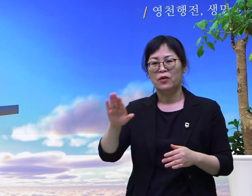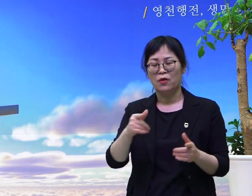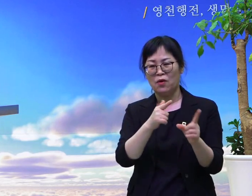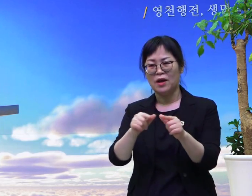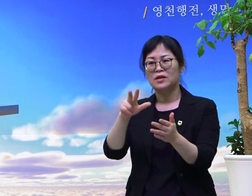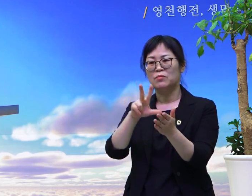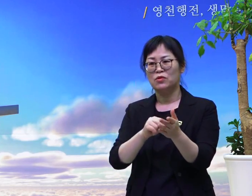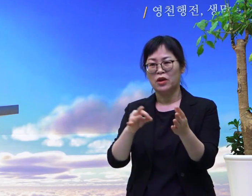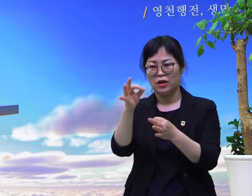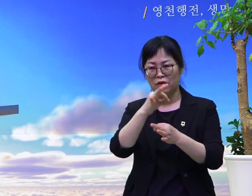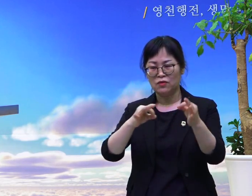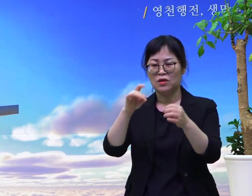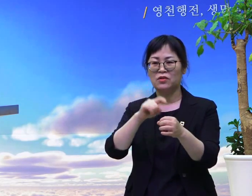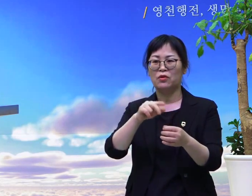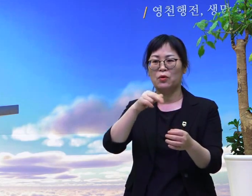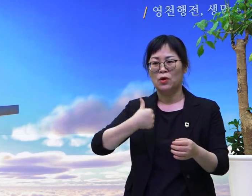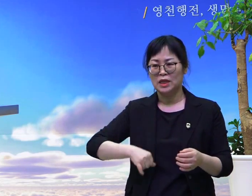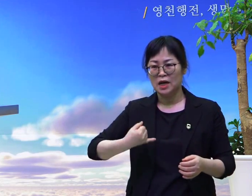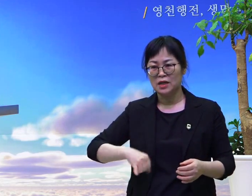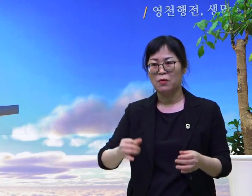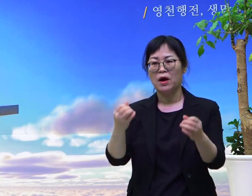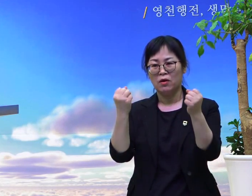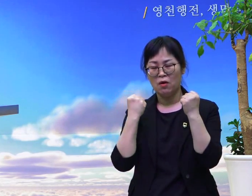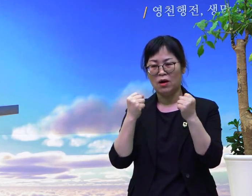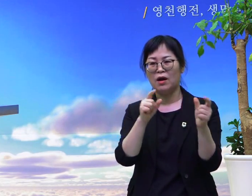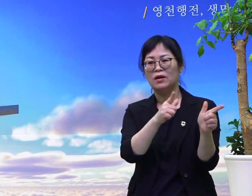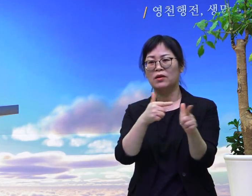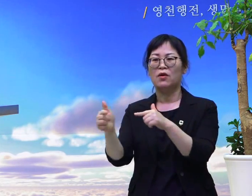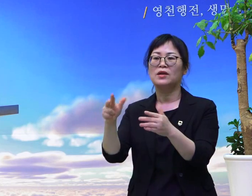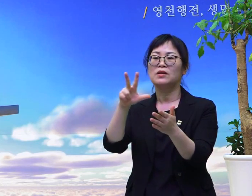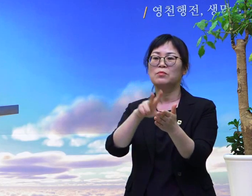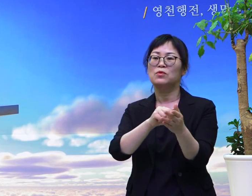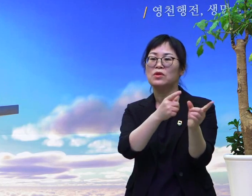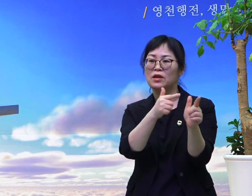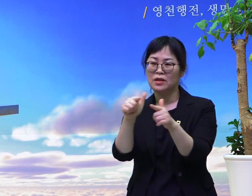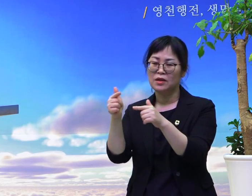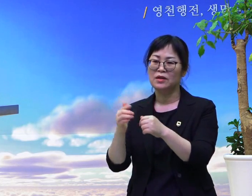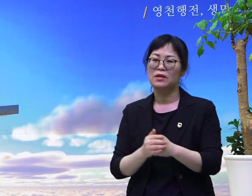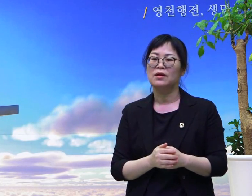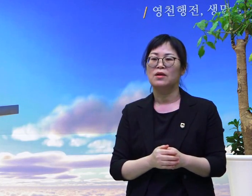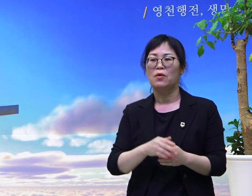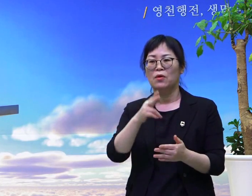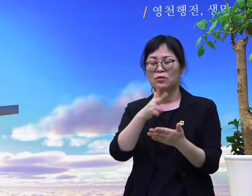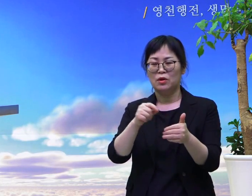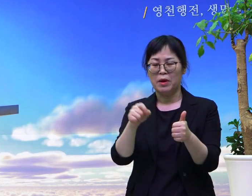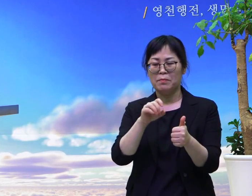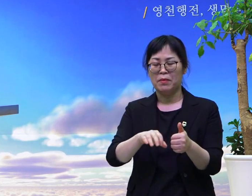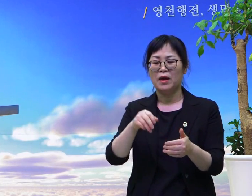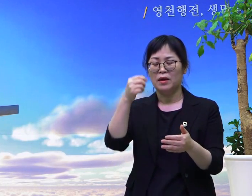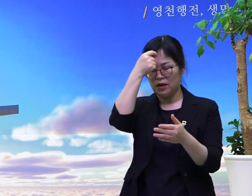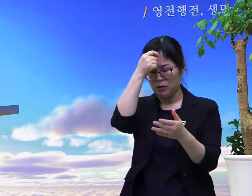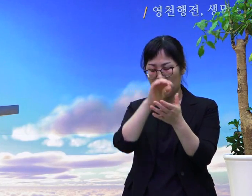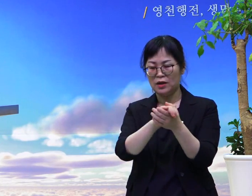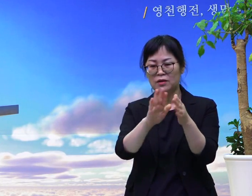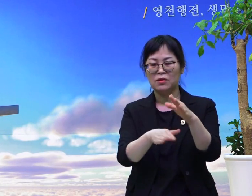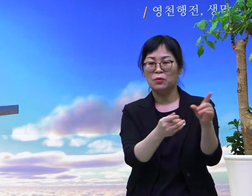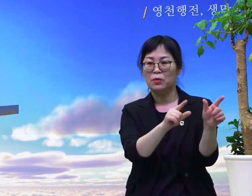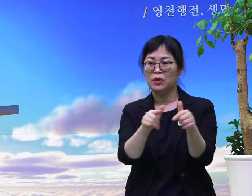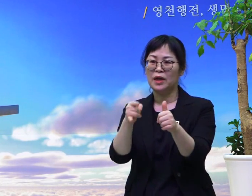문제, 자녀와 건강 등 여러 가지 문제들로 주님 앞에 머리 숙여 기도하는